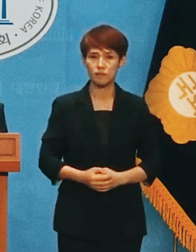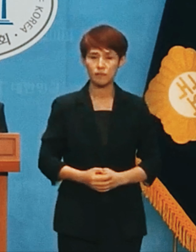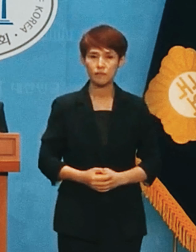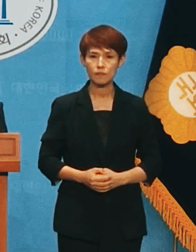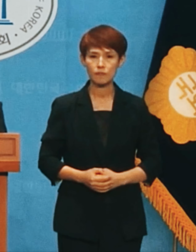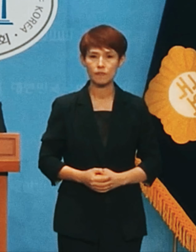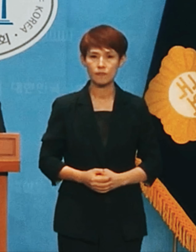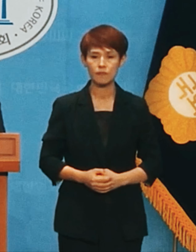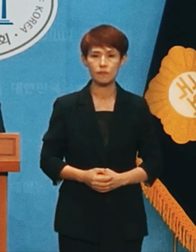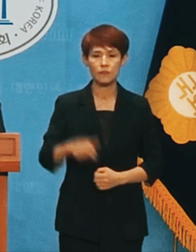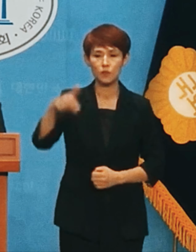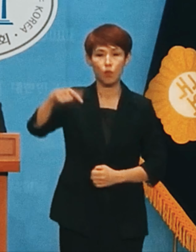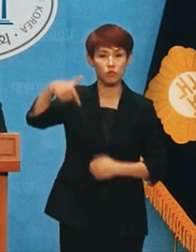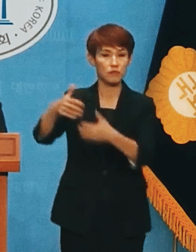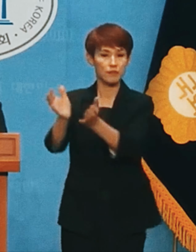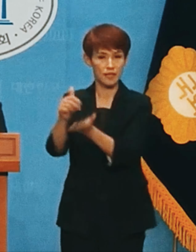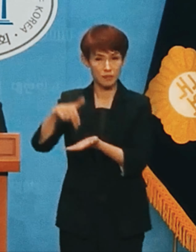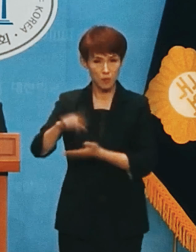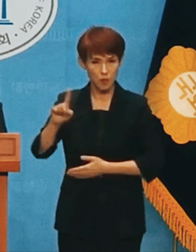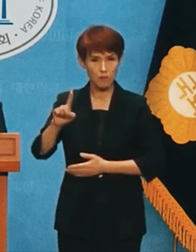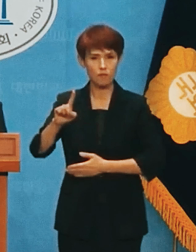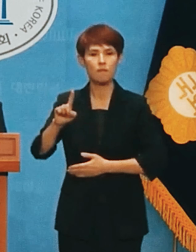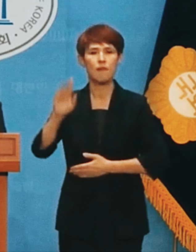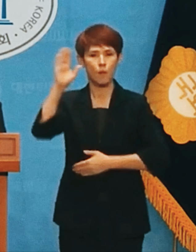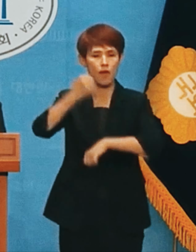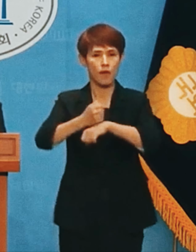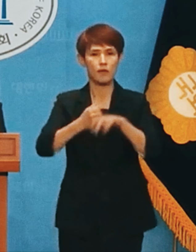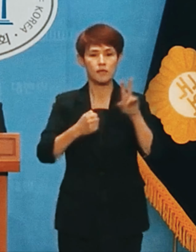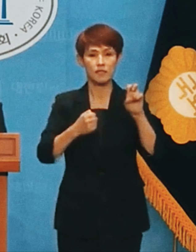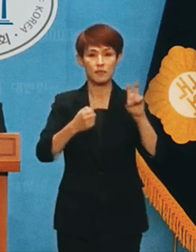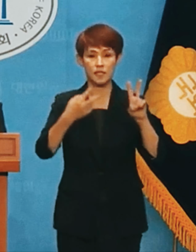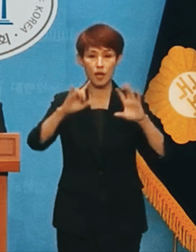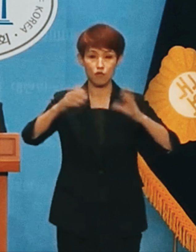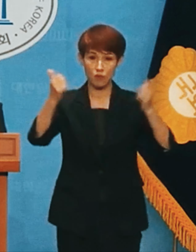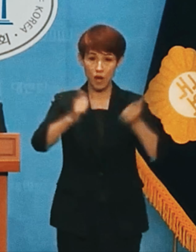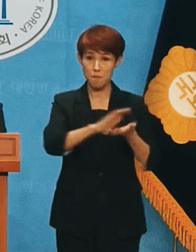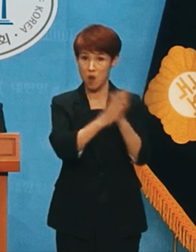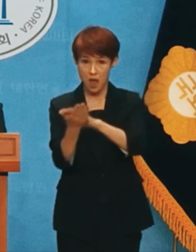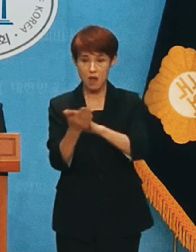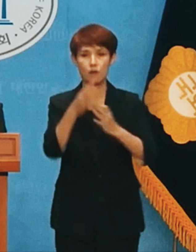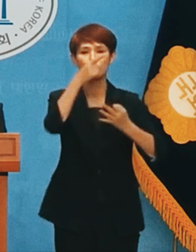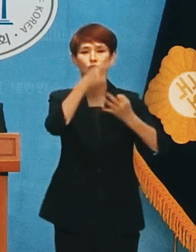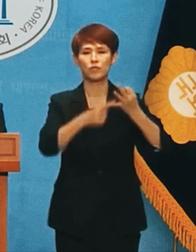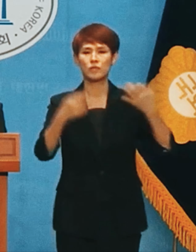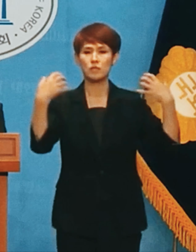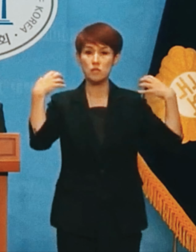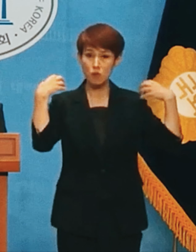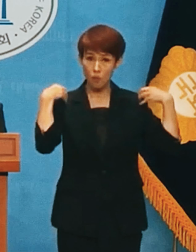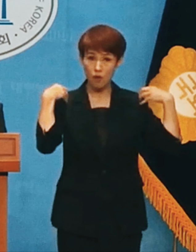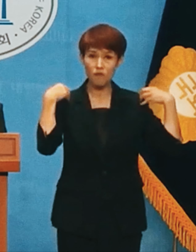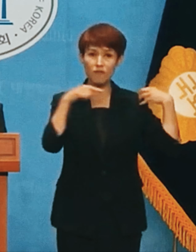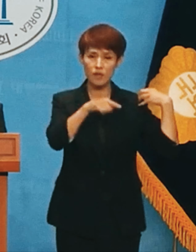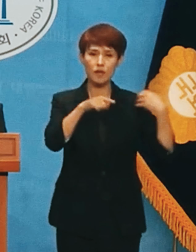작품이었습니다 조국 혁신당 합니다 22대 국회가 개헌하면 윤석열 정권의 방송